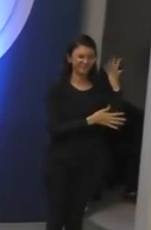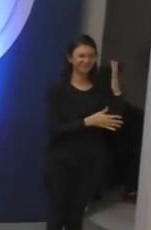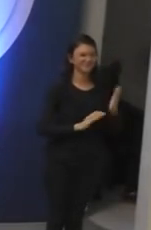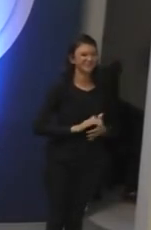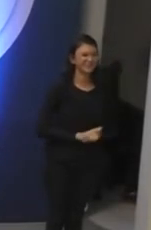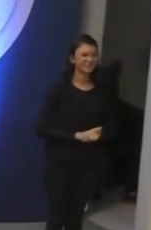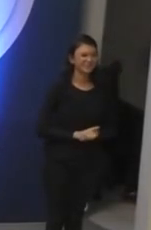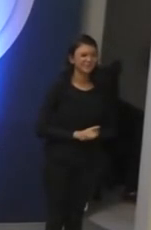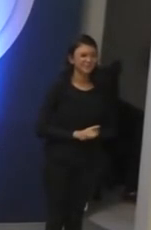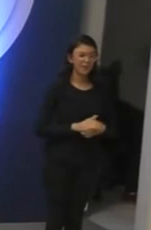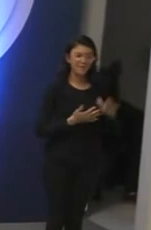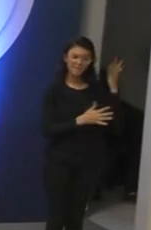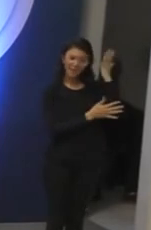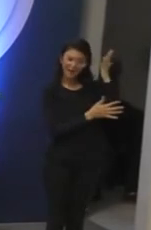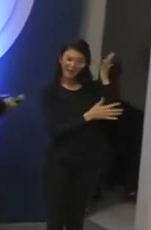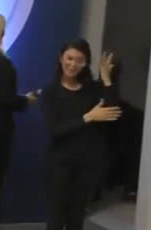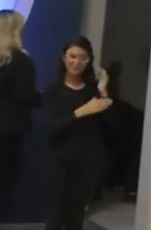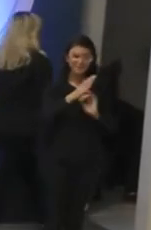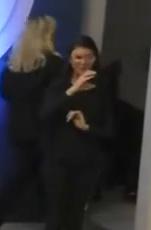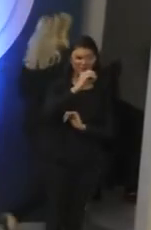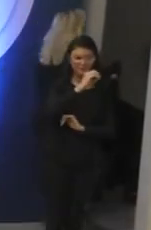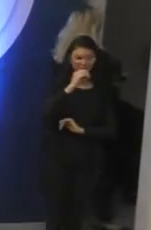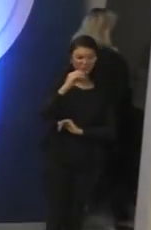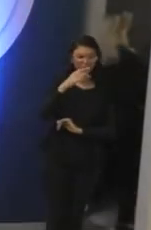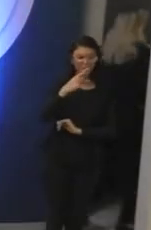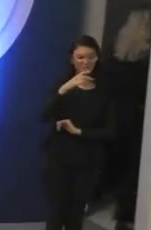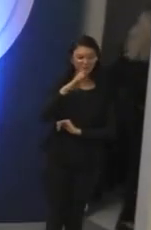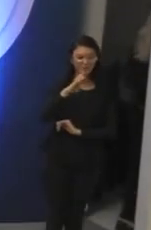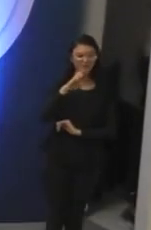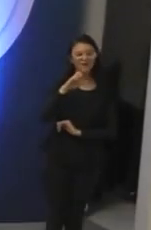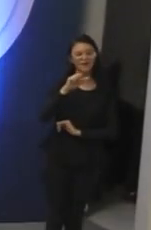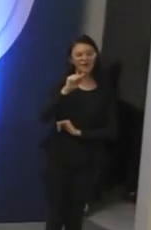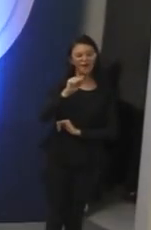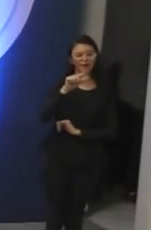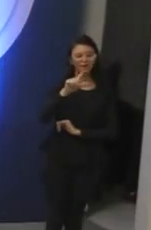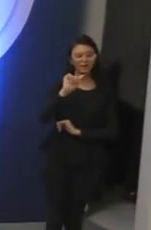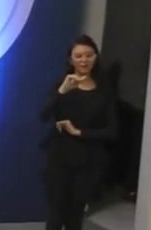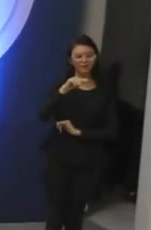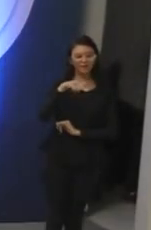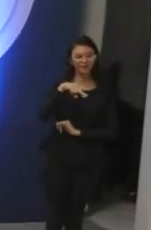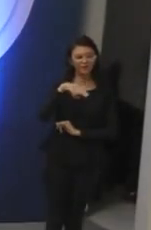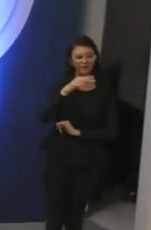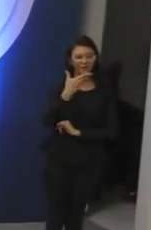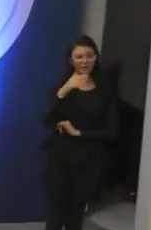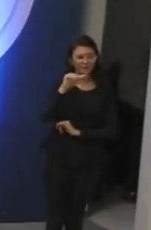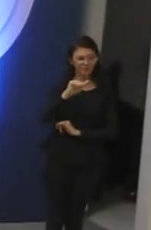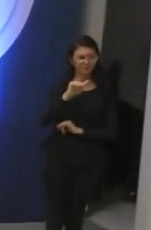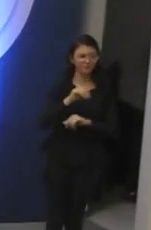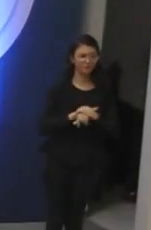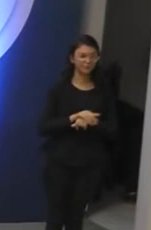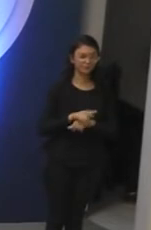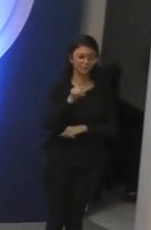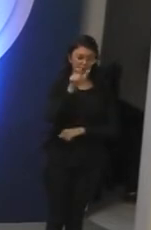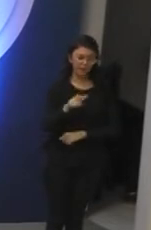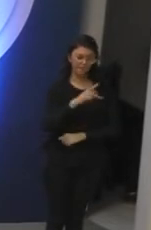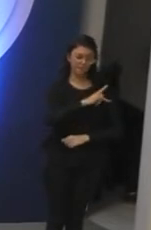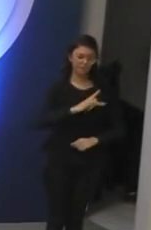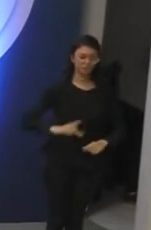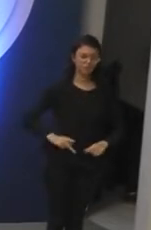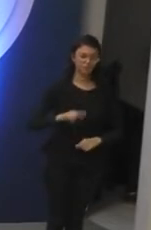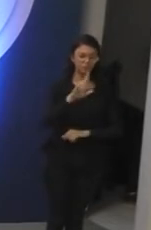Parabéns, Cooper Aliança, para receber o prêmio. Presidente da Cooper Aliança, Reginaldo de Jesus.